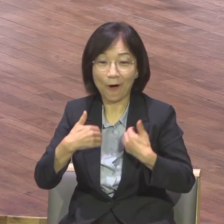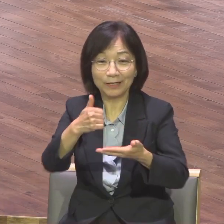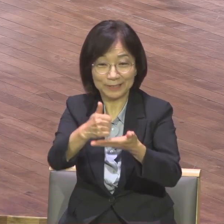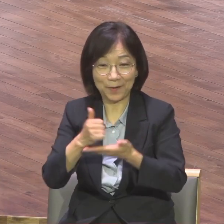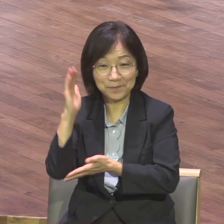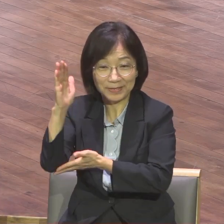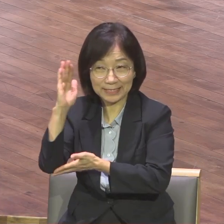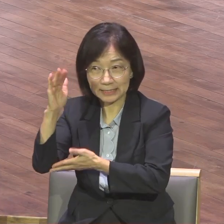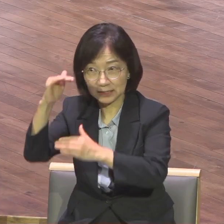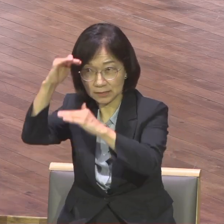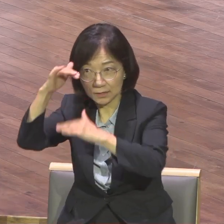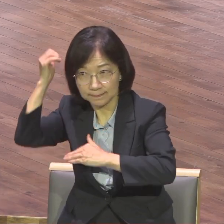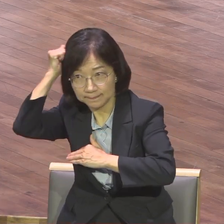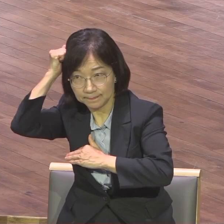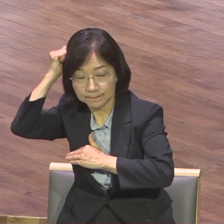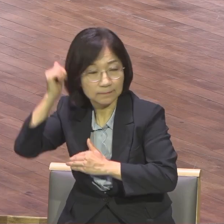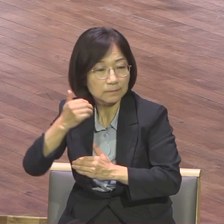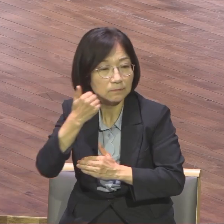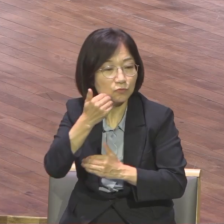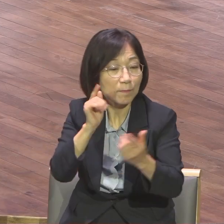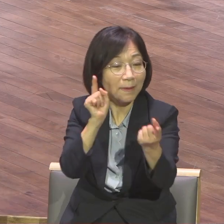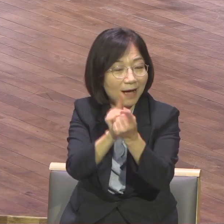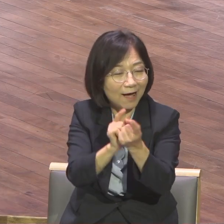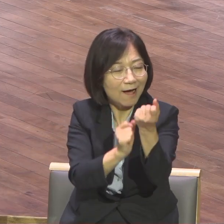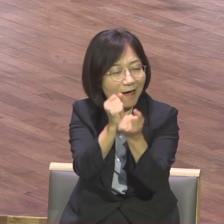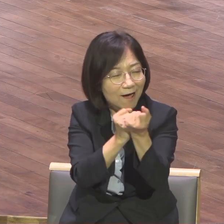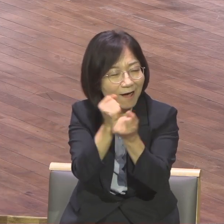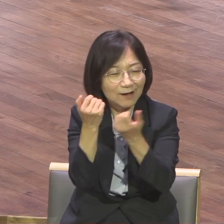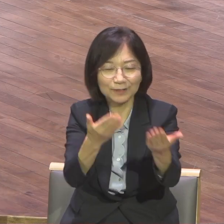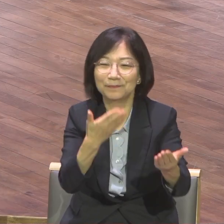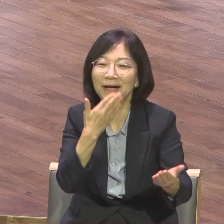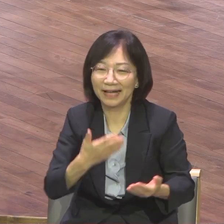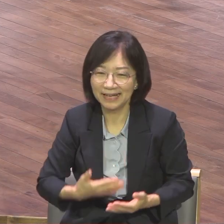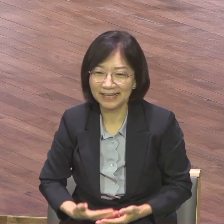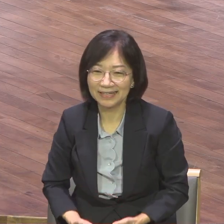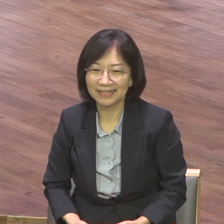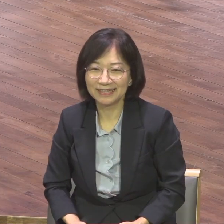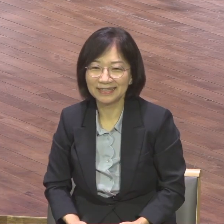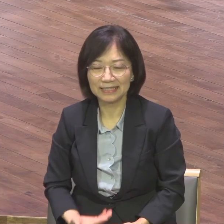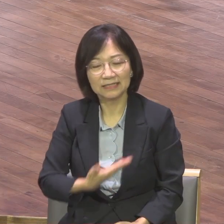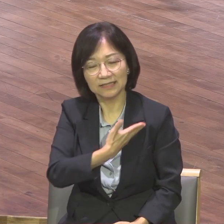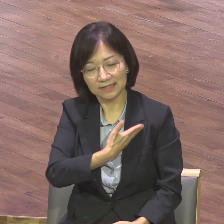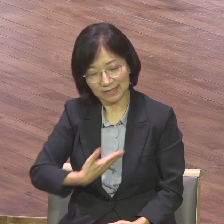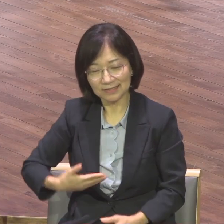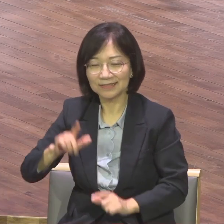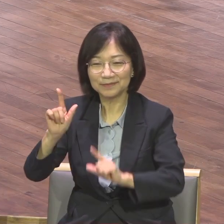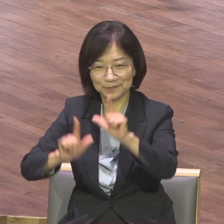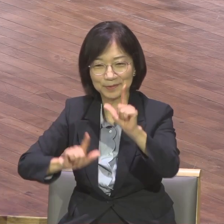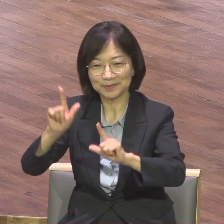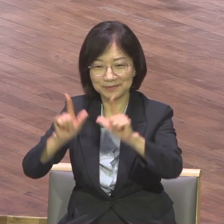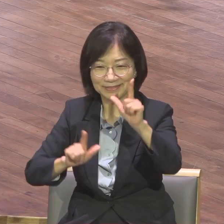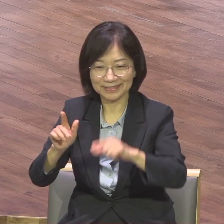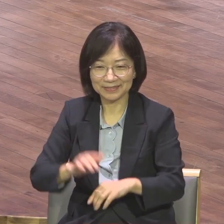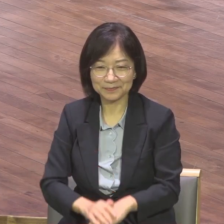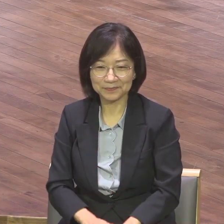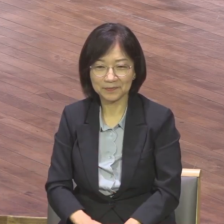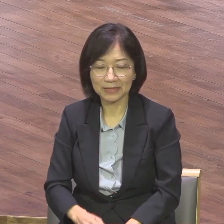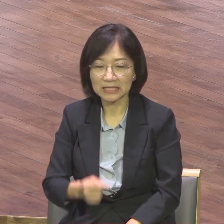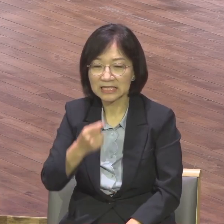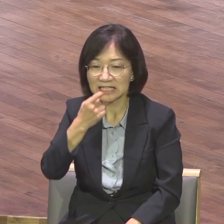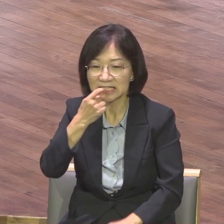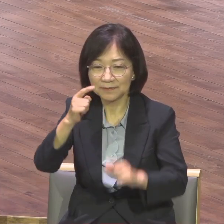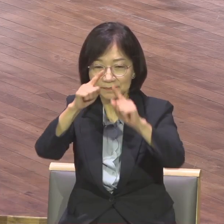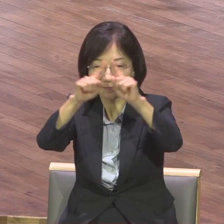누굴 만나도 영접 메시지 팍 할 수 있어. 이게 제자요, 제자. 영접 메시지 백지 탁 던져줘도